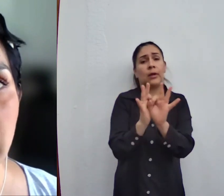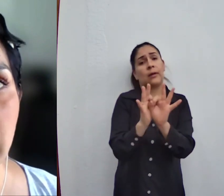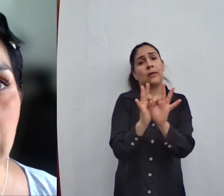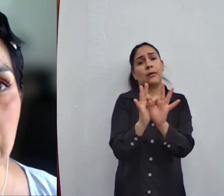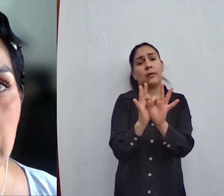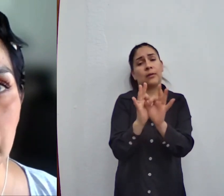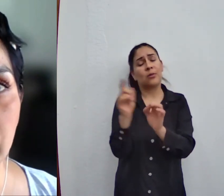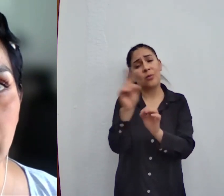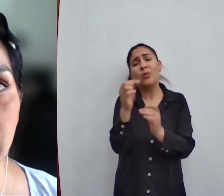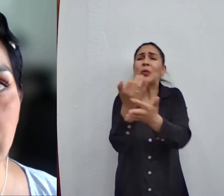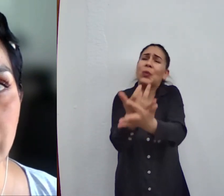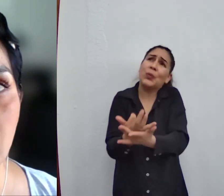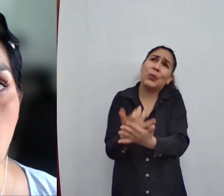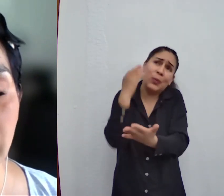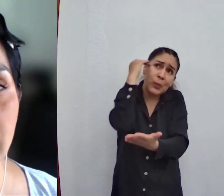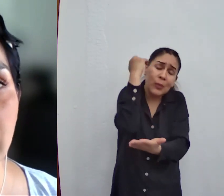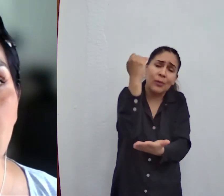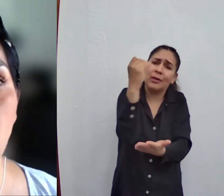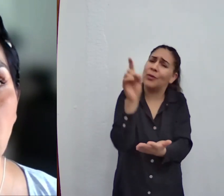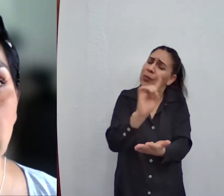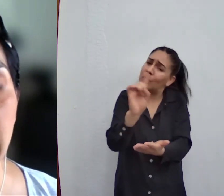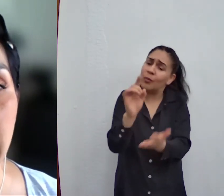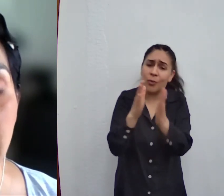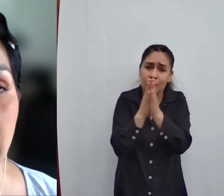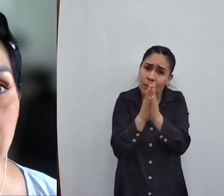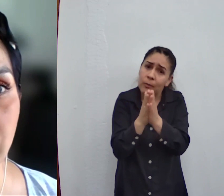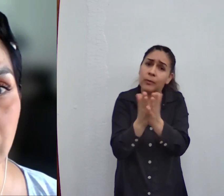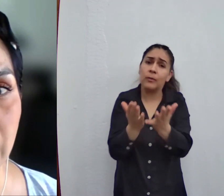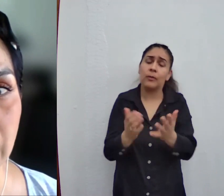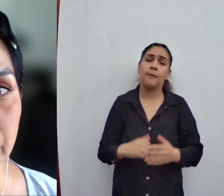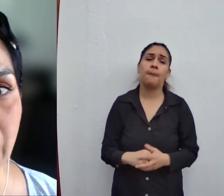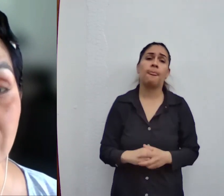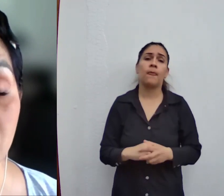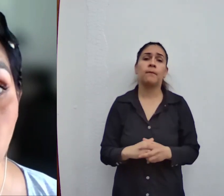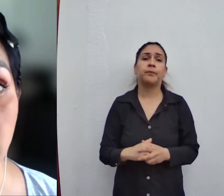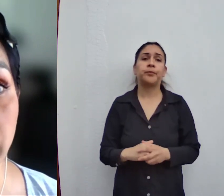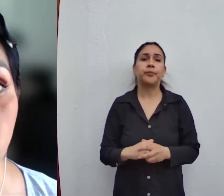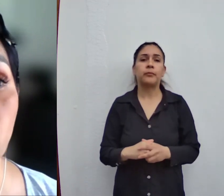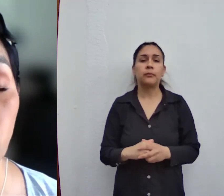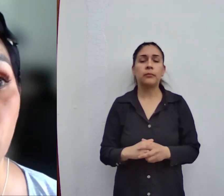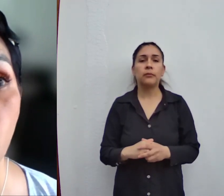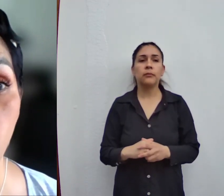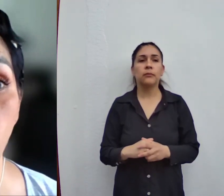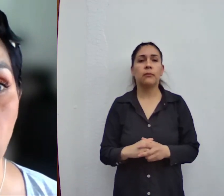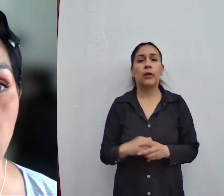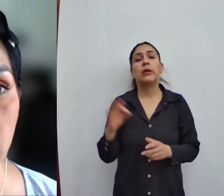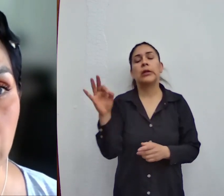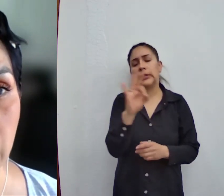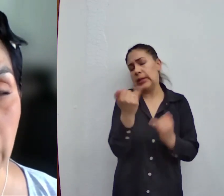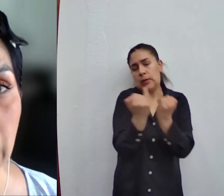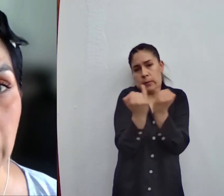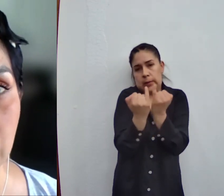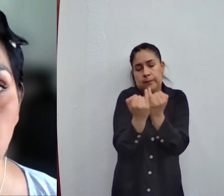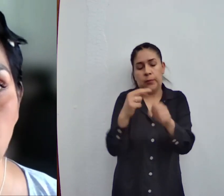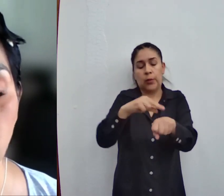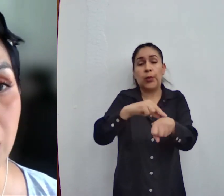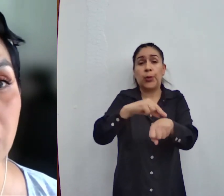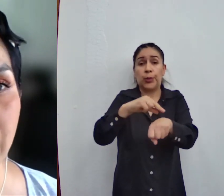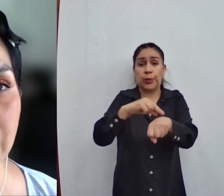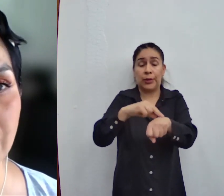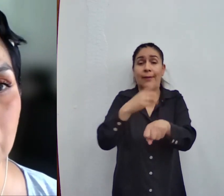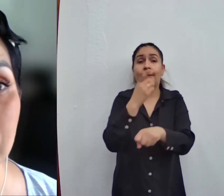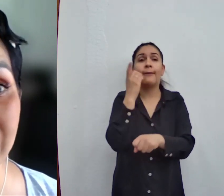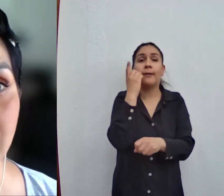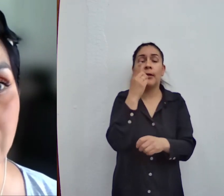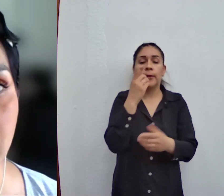también que se cuente con la asesoría de los nutriólogos. La nutrición